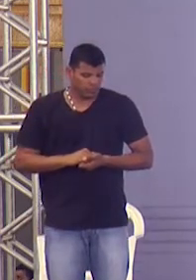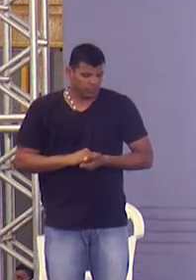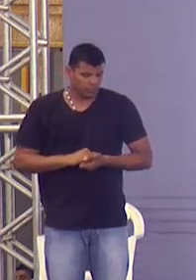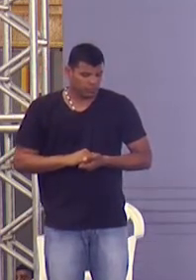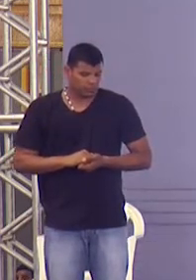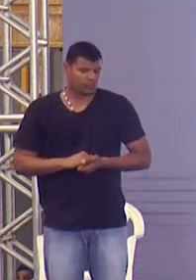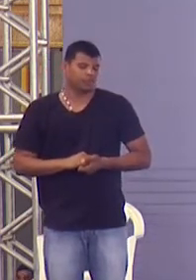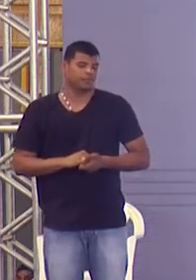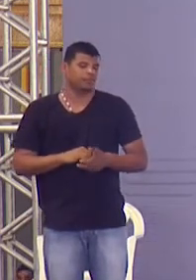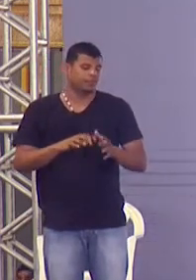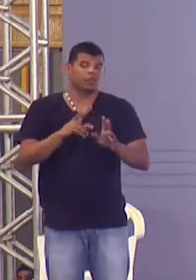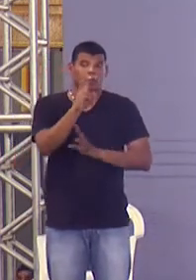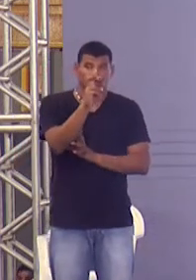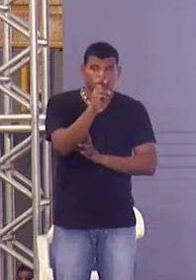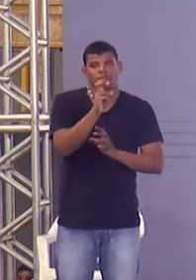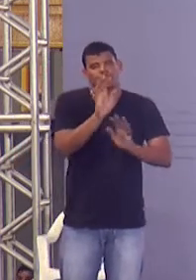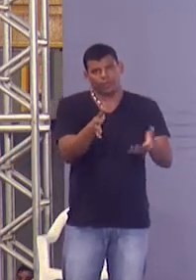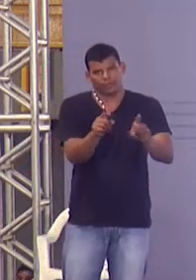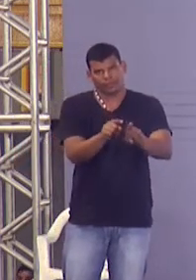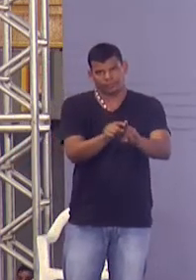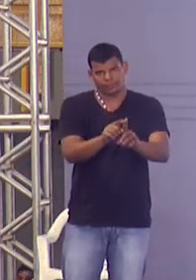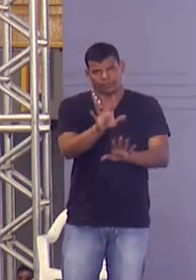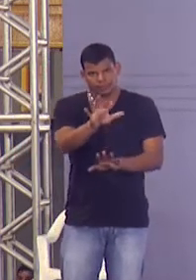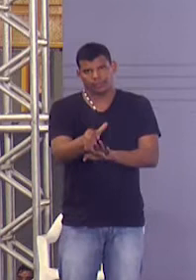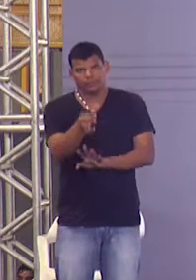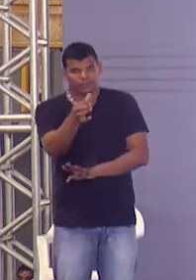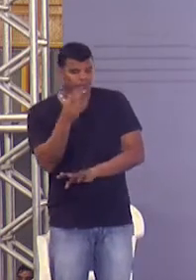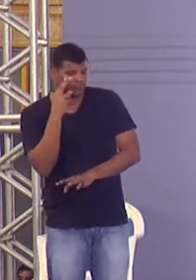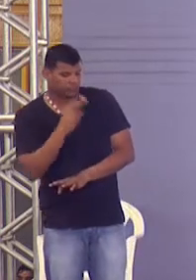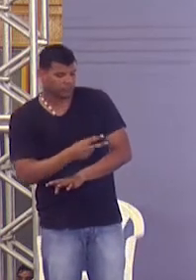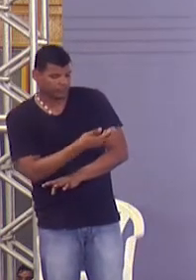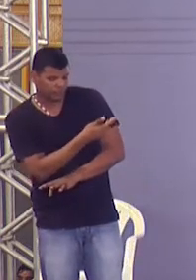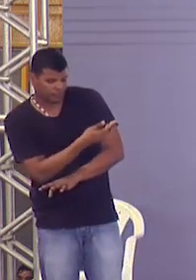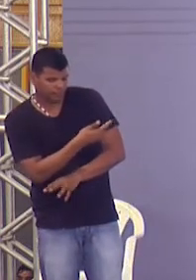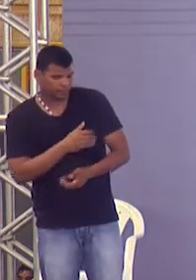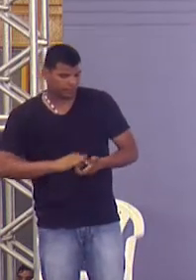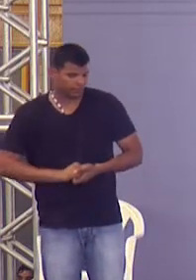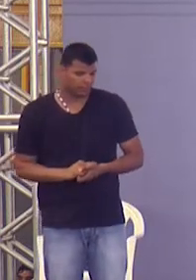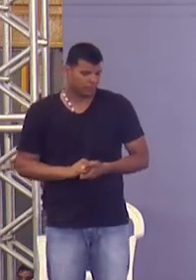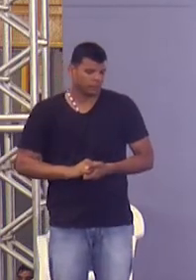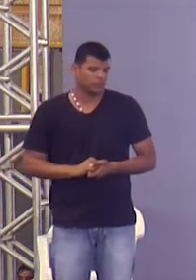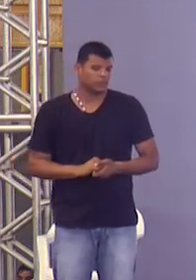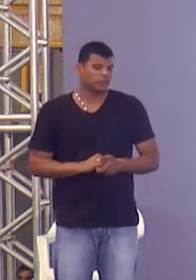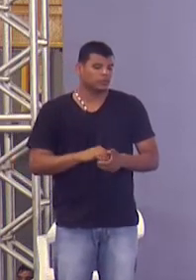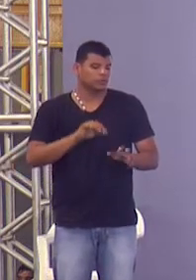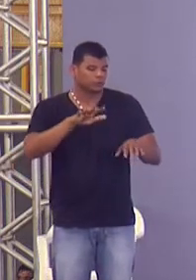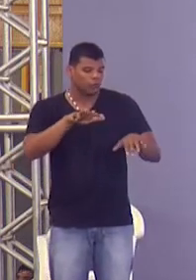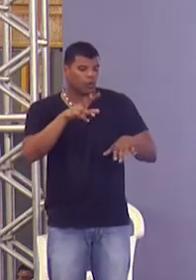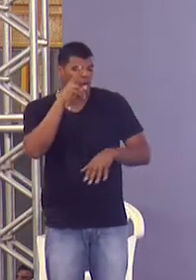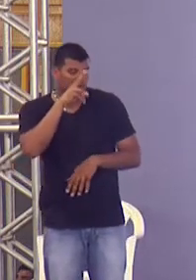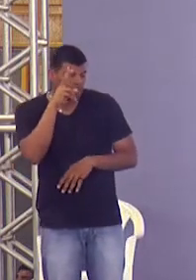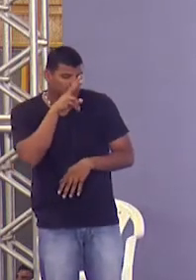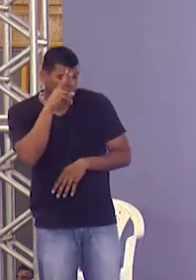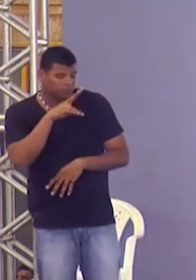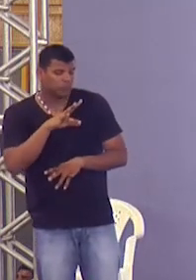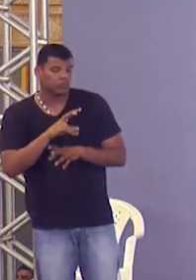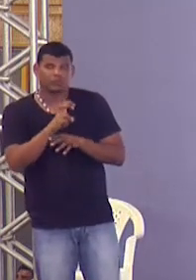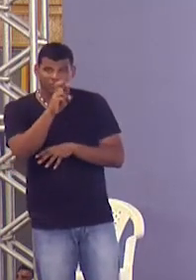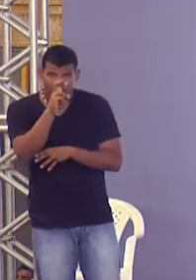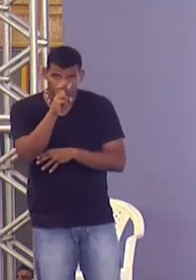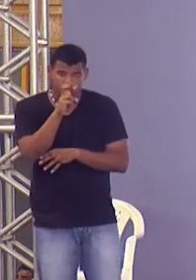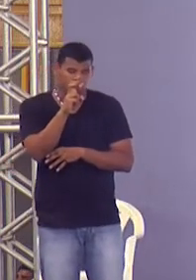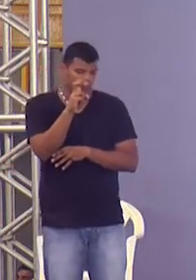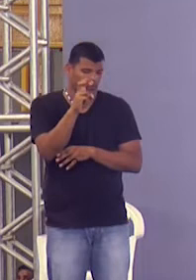Propriedade número 6. A mesma coisa que aconteceu na propriedade 5, vai